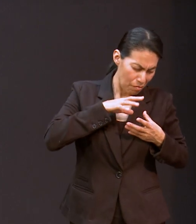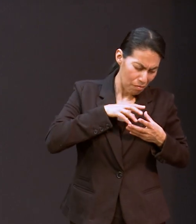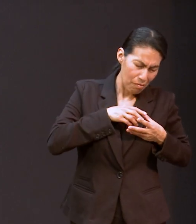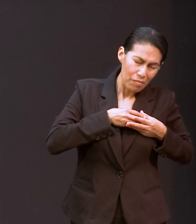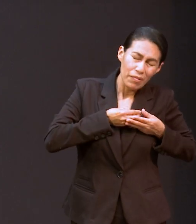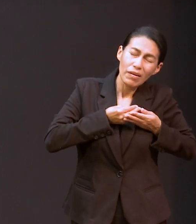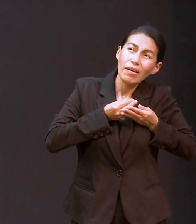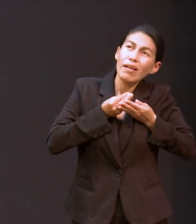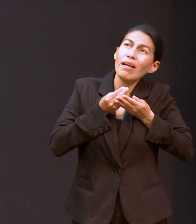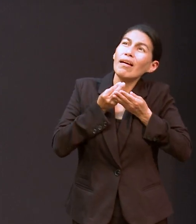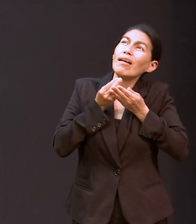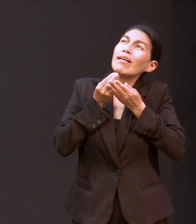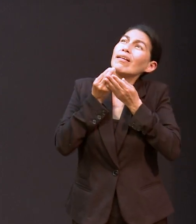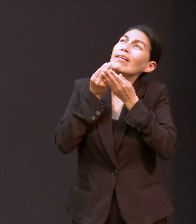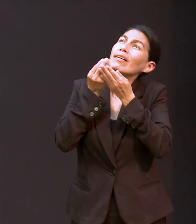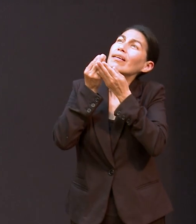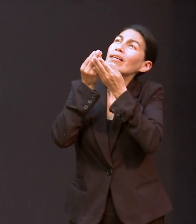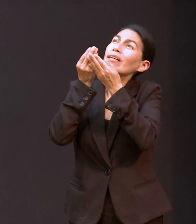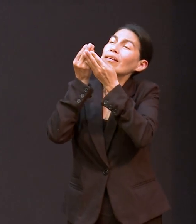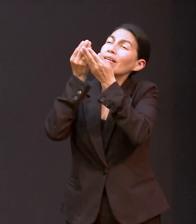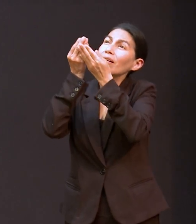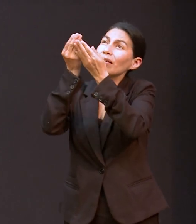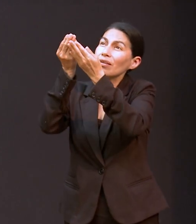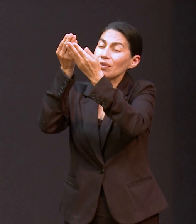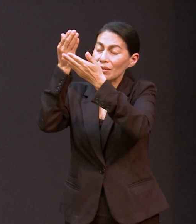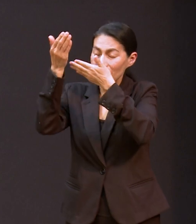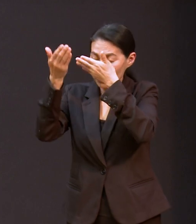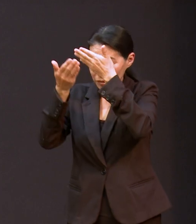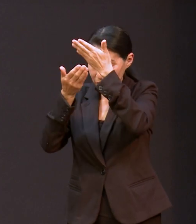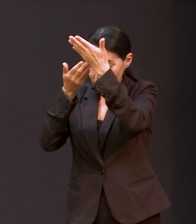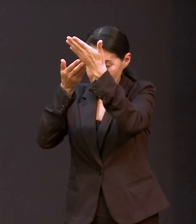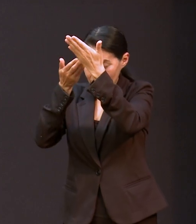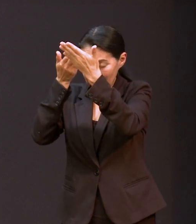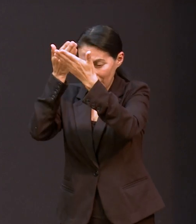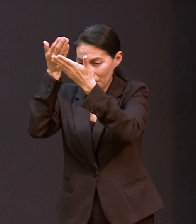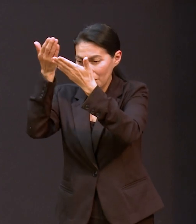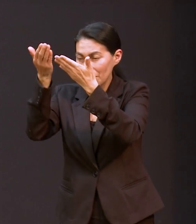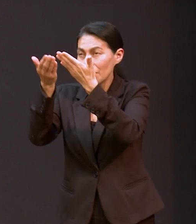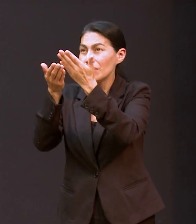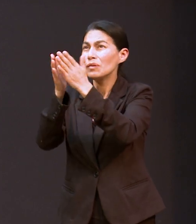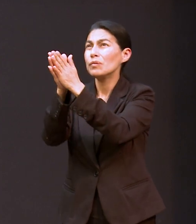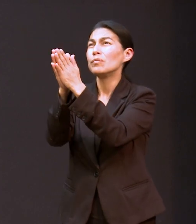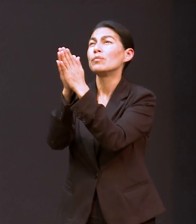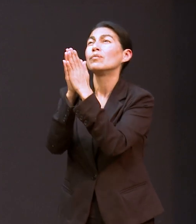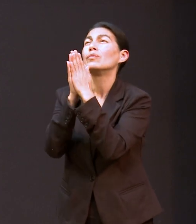quiero que estés en mí